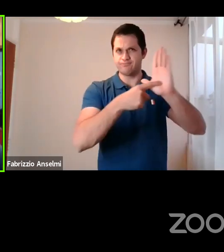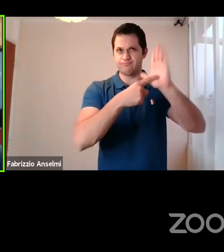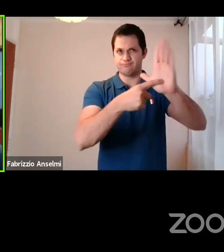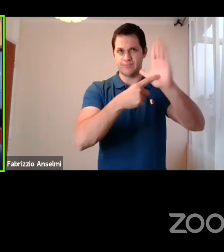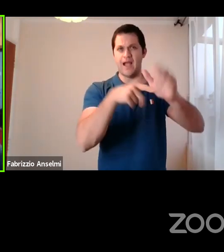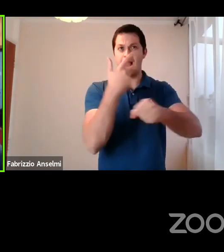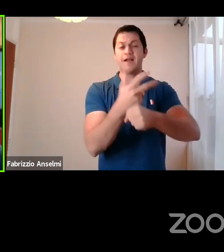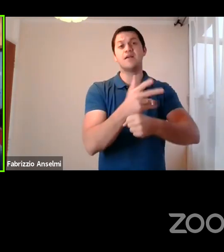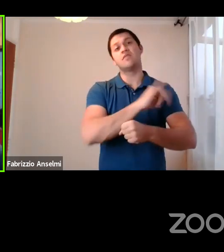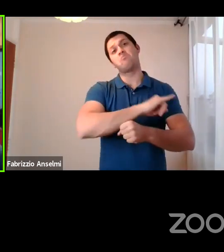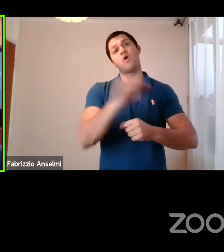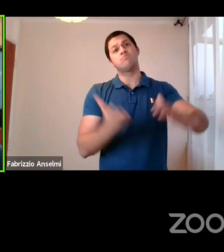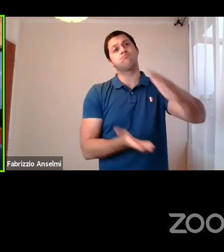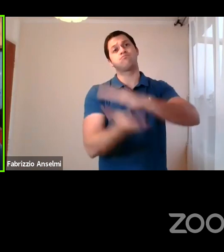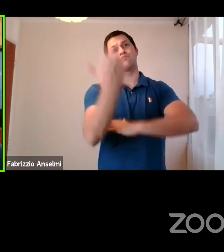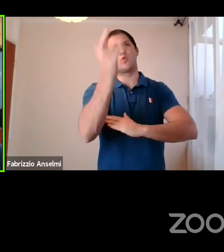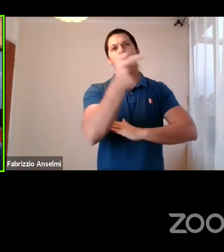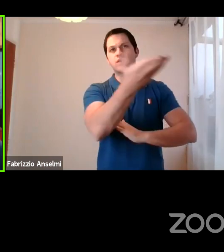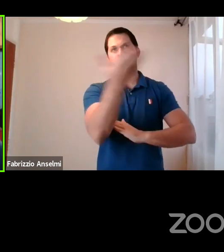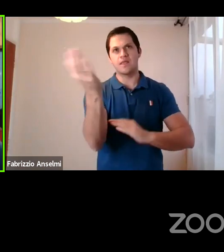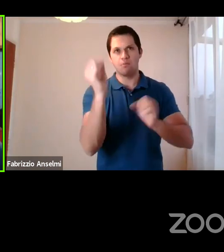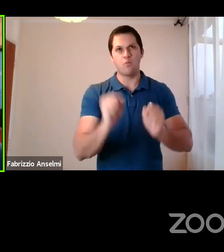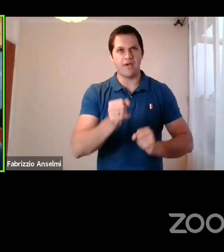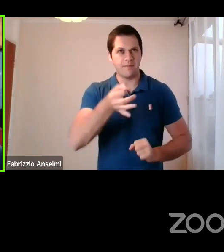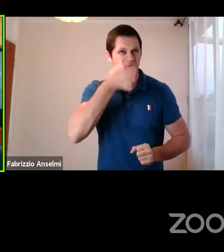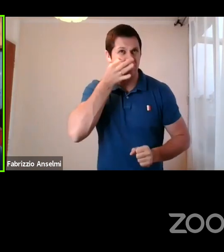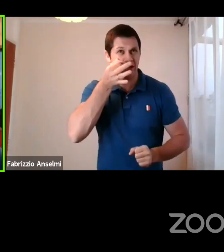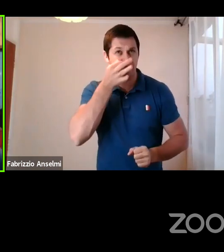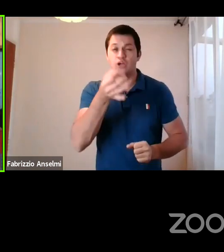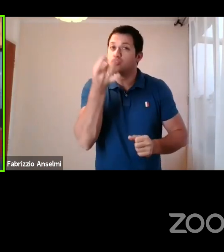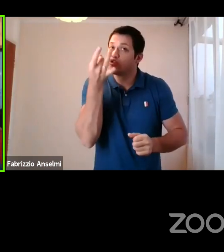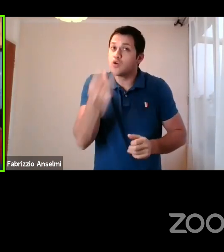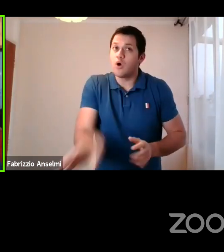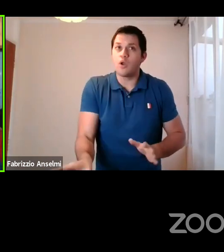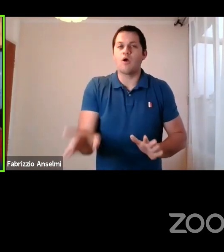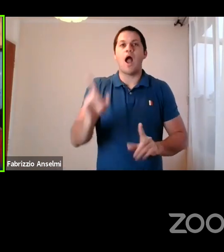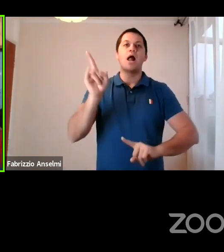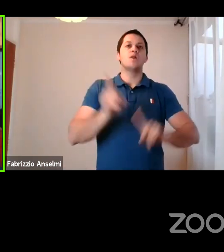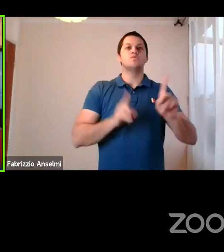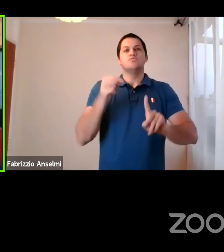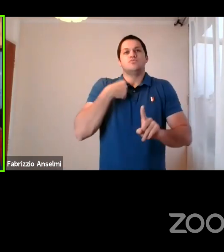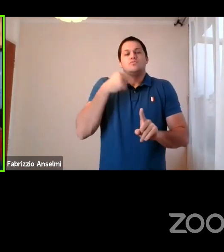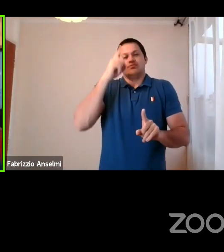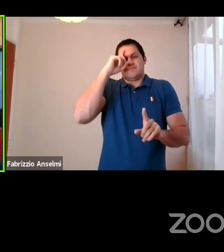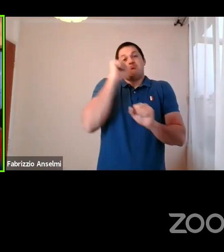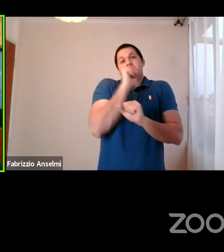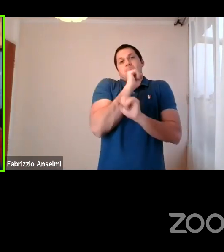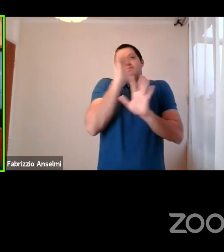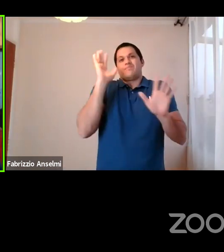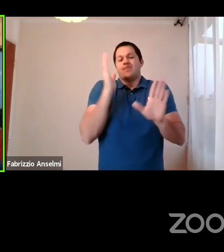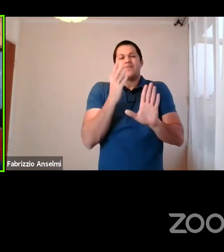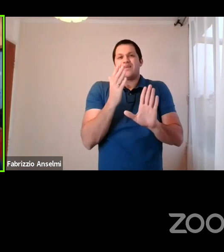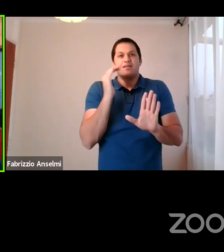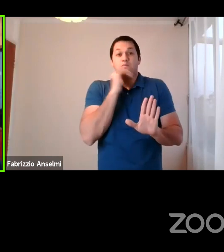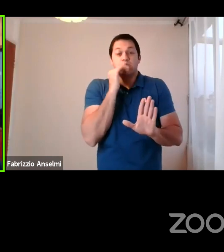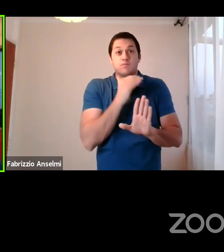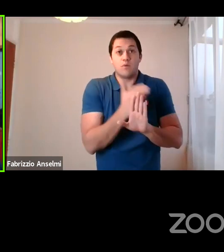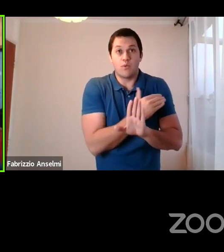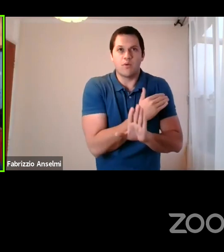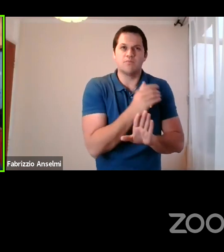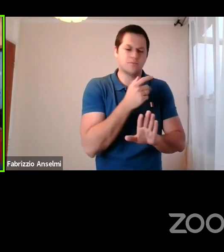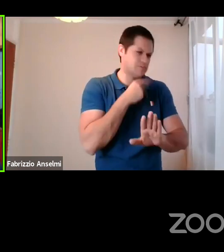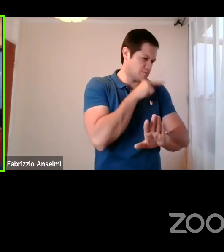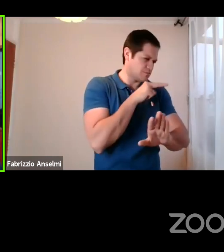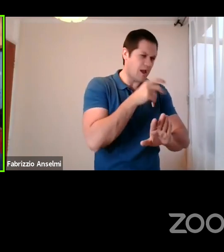todavía conclusiones preliminares. No sé si, aparte de ese encuentro, de ese congreso que hubo en el año 39,